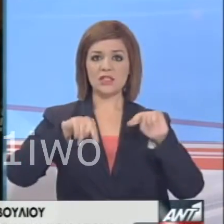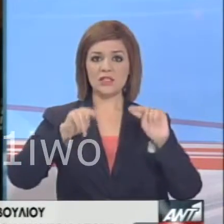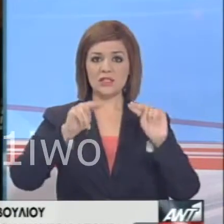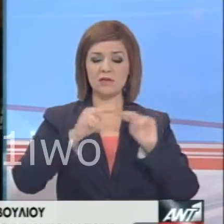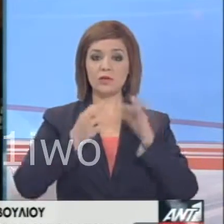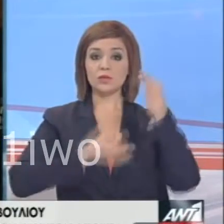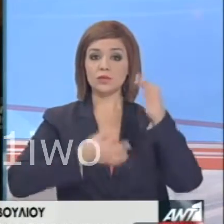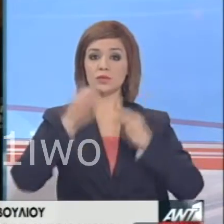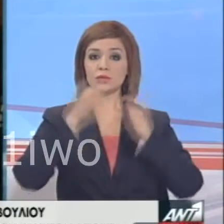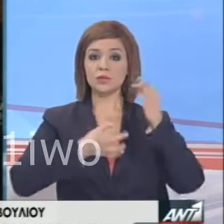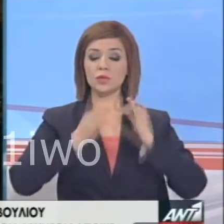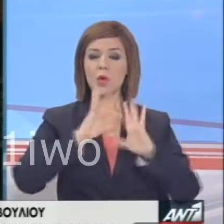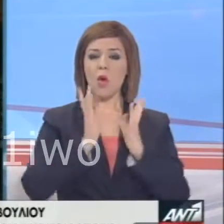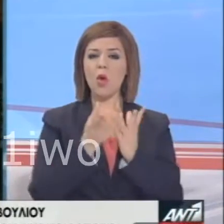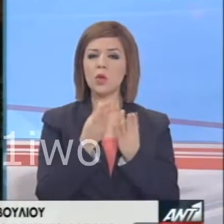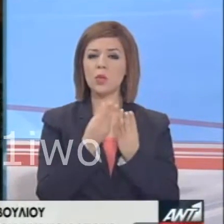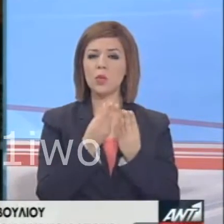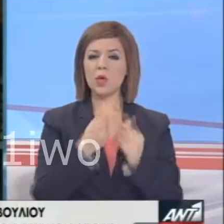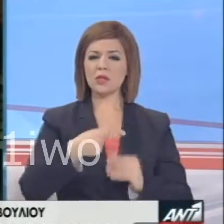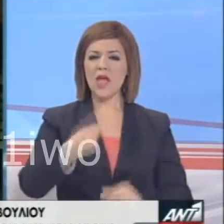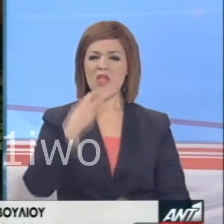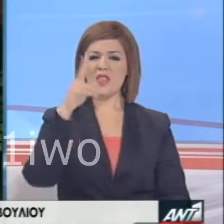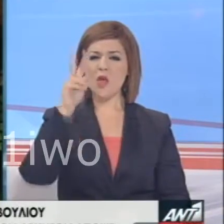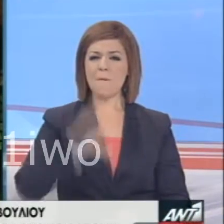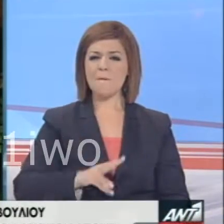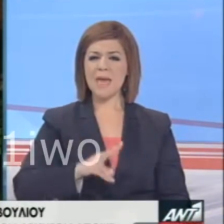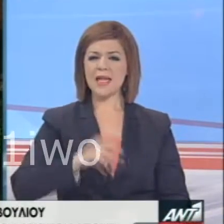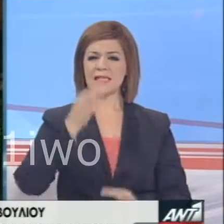Υπότιτλοι AUTHORWAVE